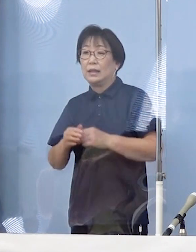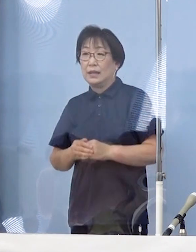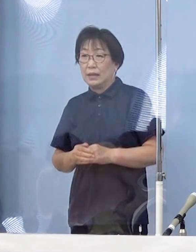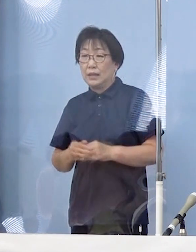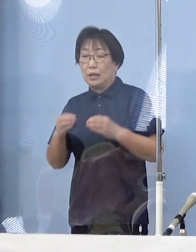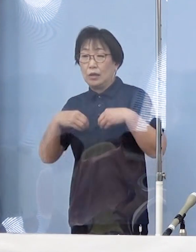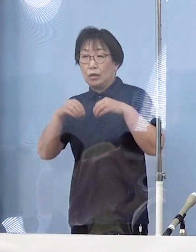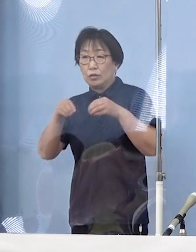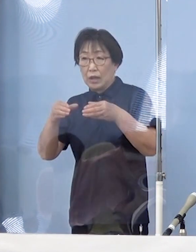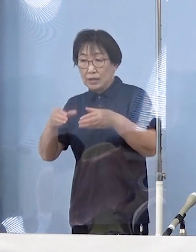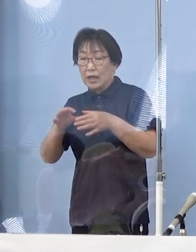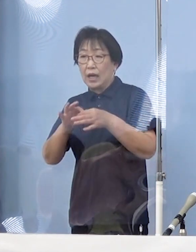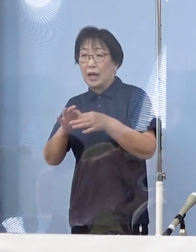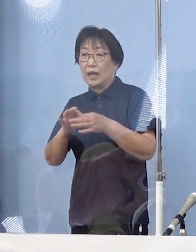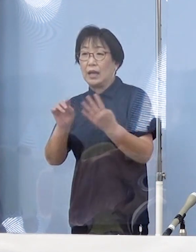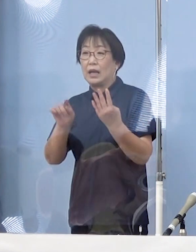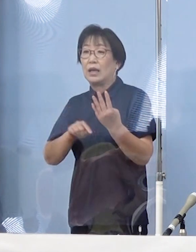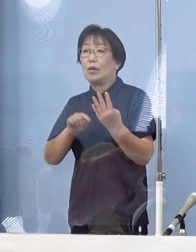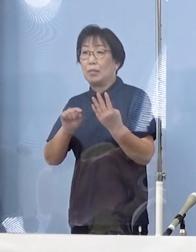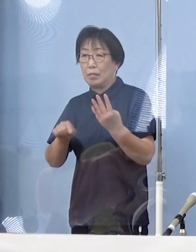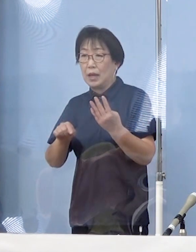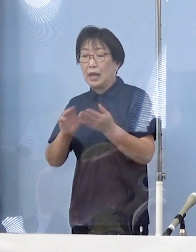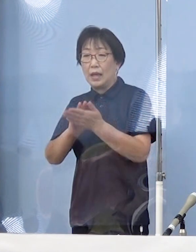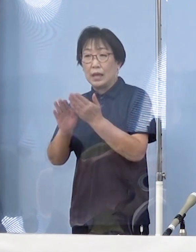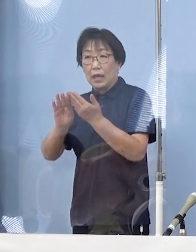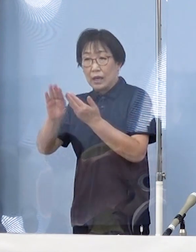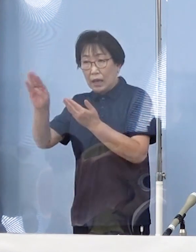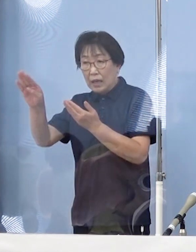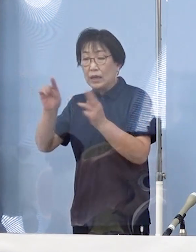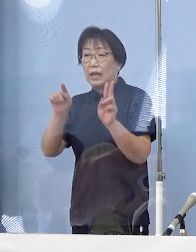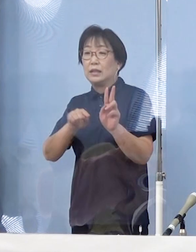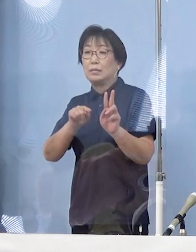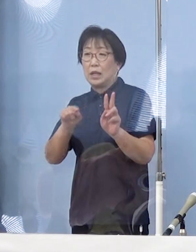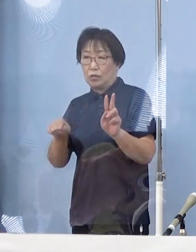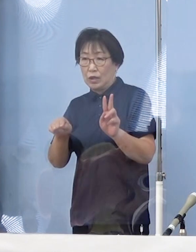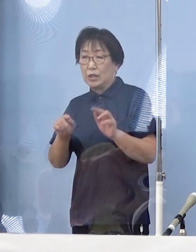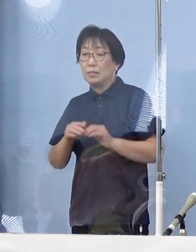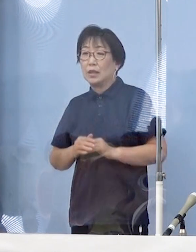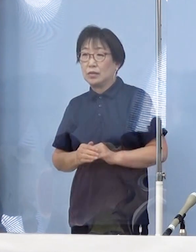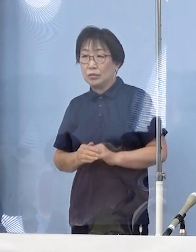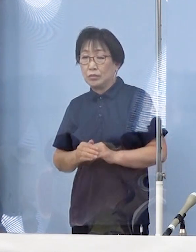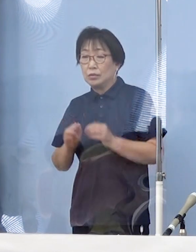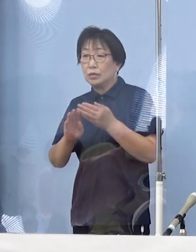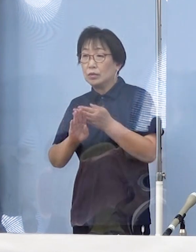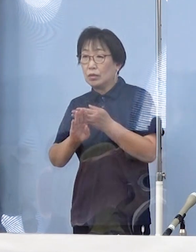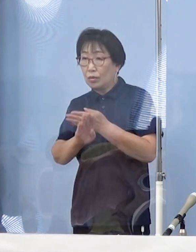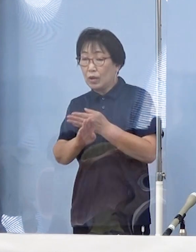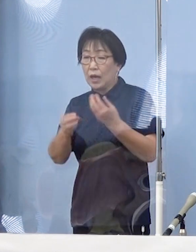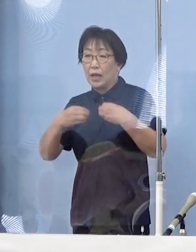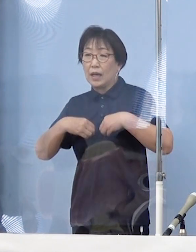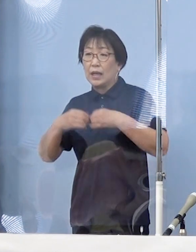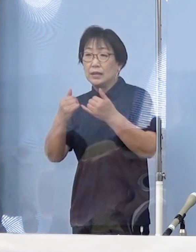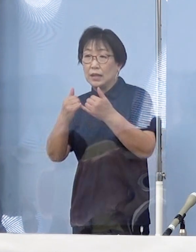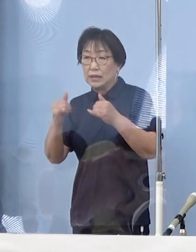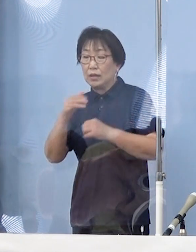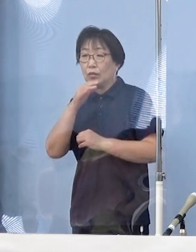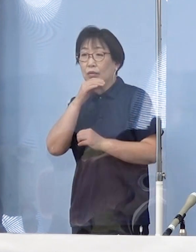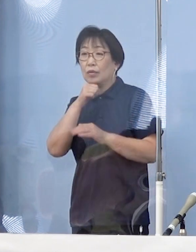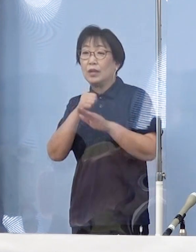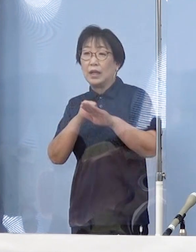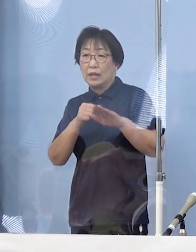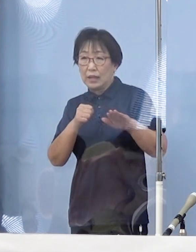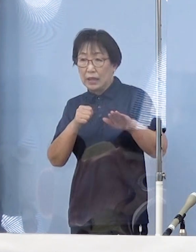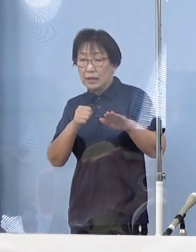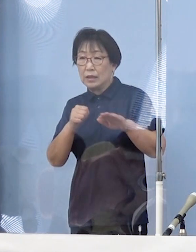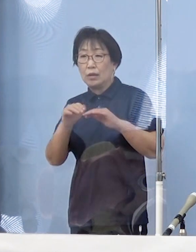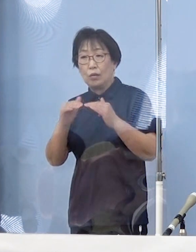クラスター関連4名、県外2名となります。その他感染者の年代や主な